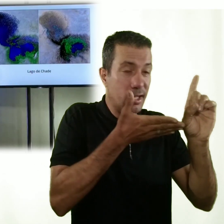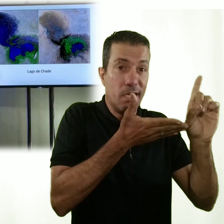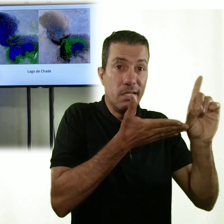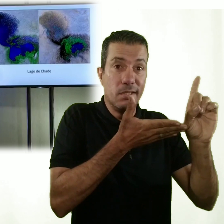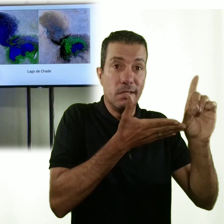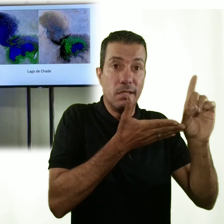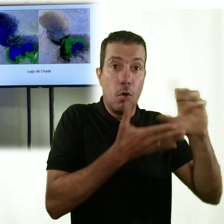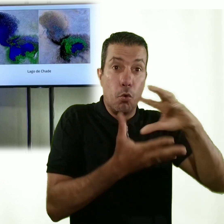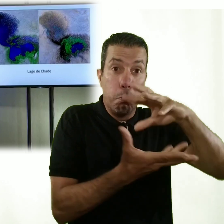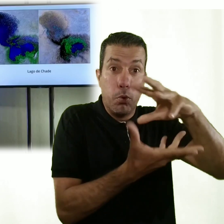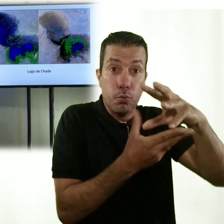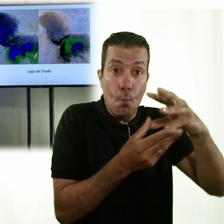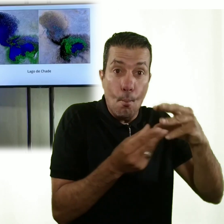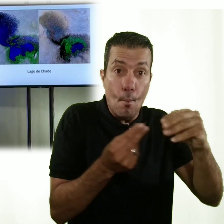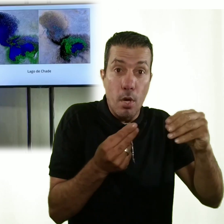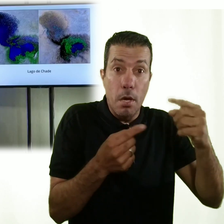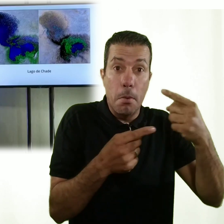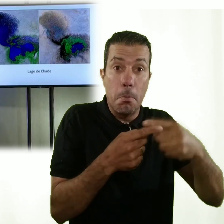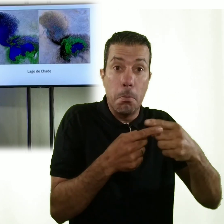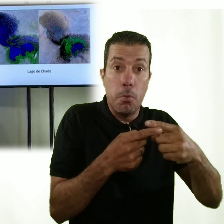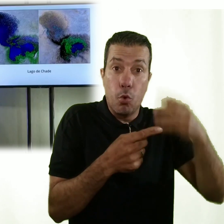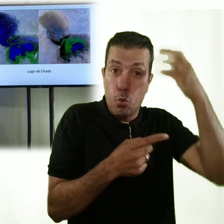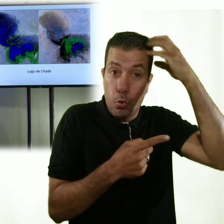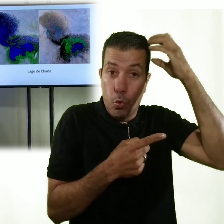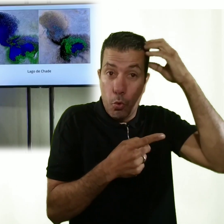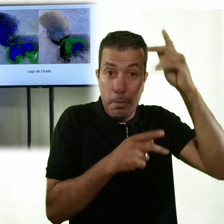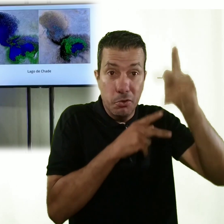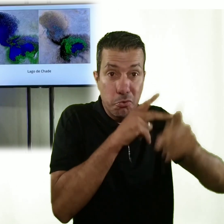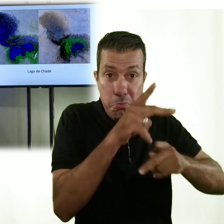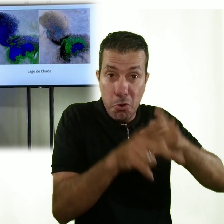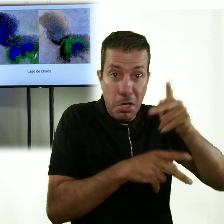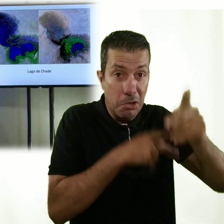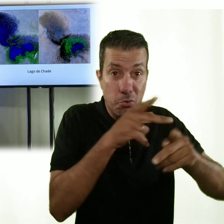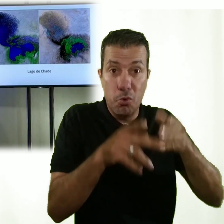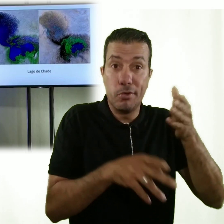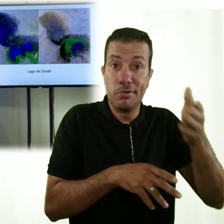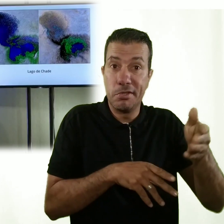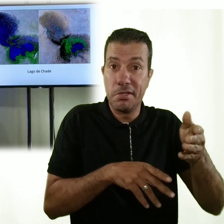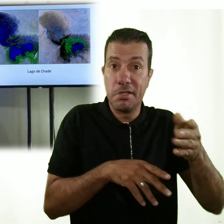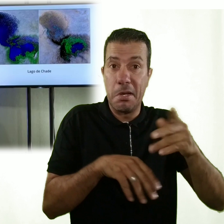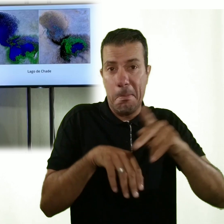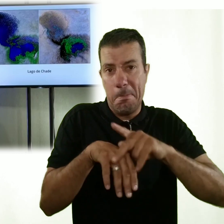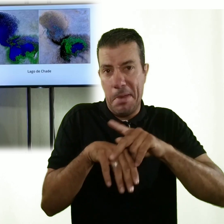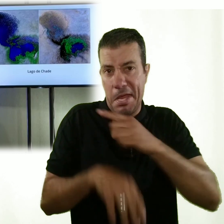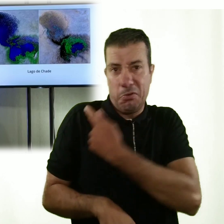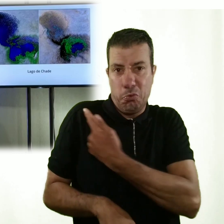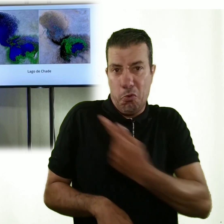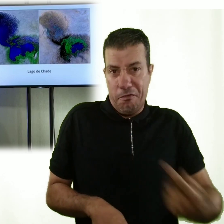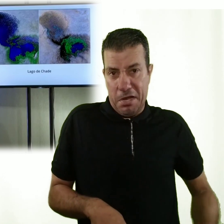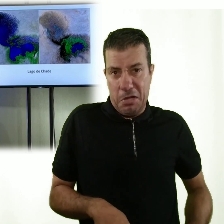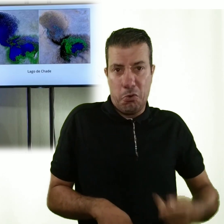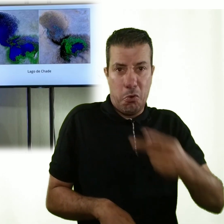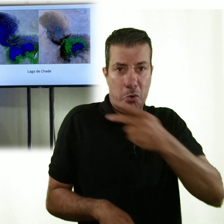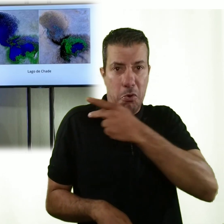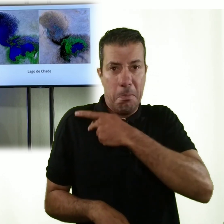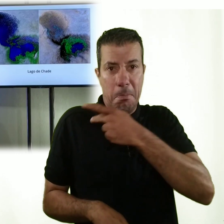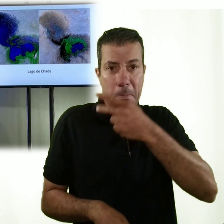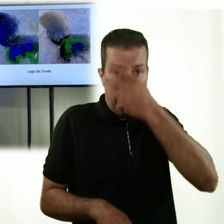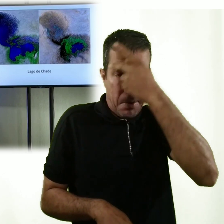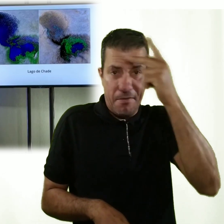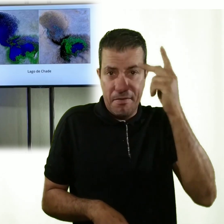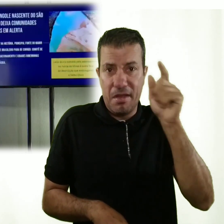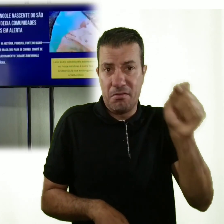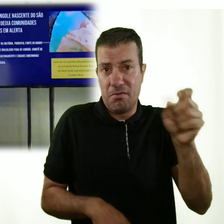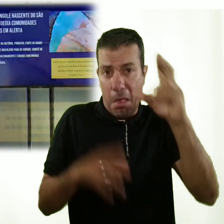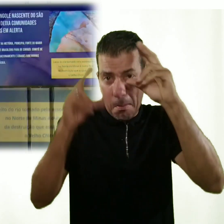por causa dos seus moradores. Não adianta pôr a culpa no São Pedro, no governador, nem no prefeito. É o homem que está estragando o planeta.